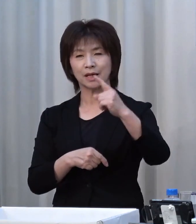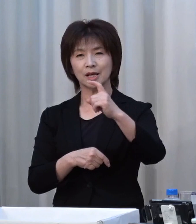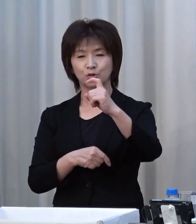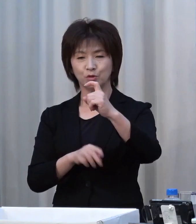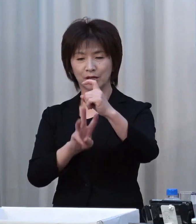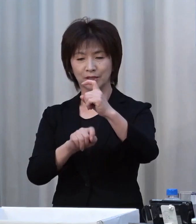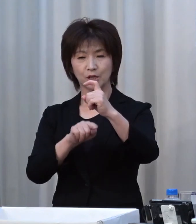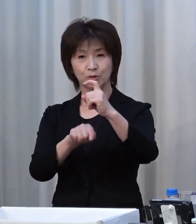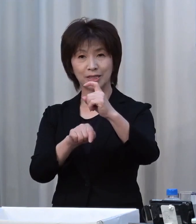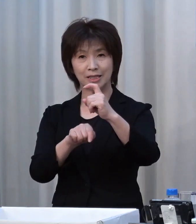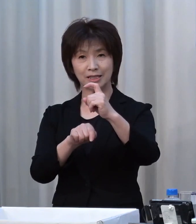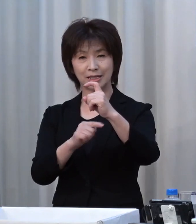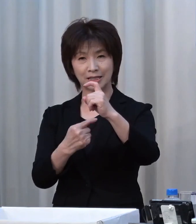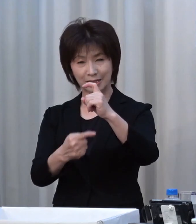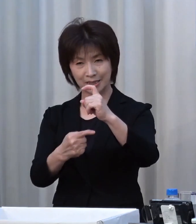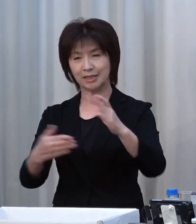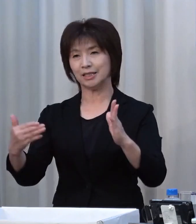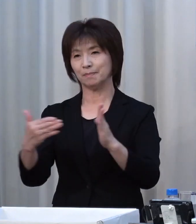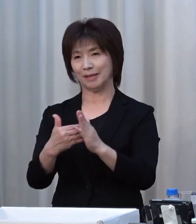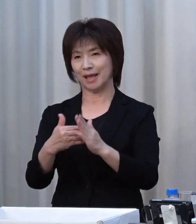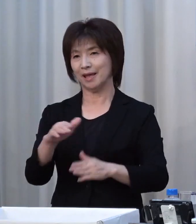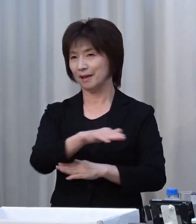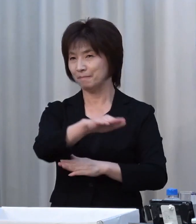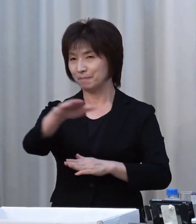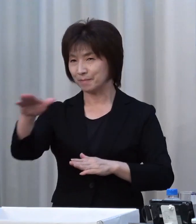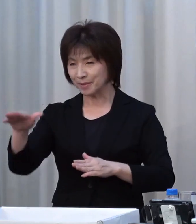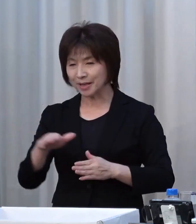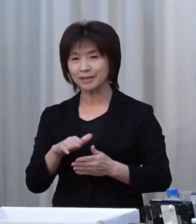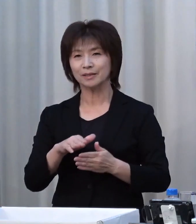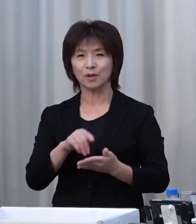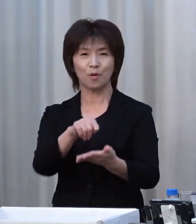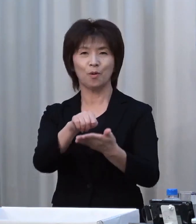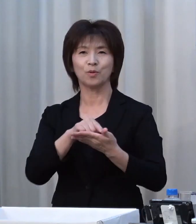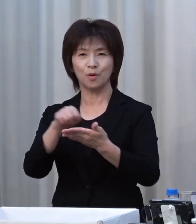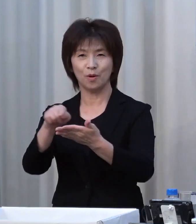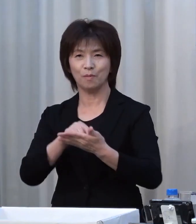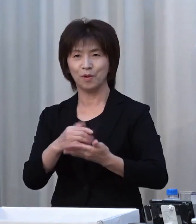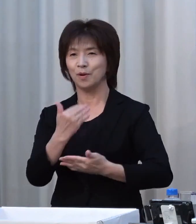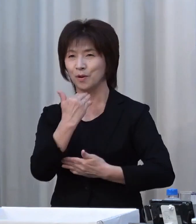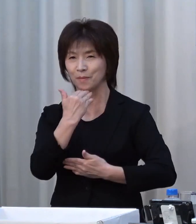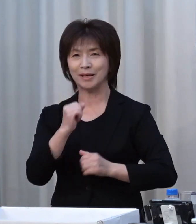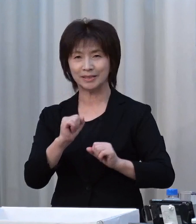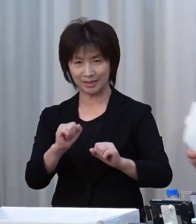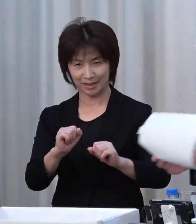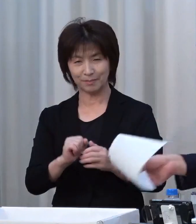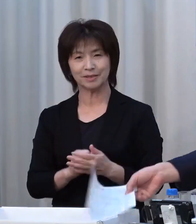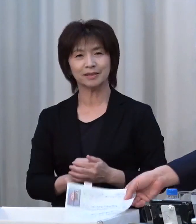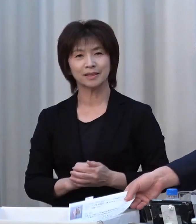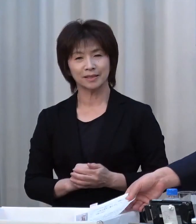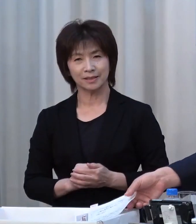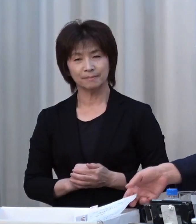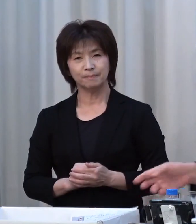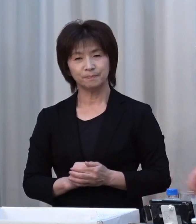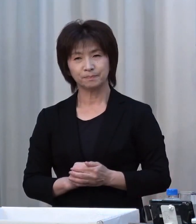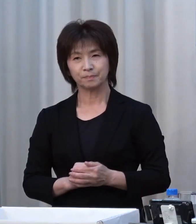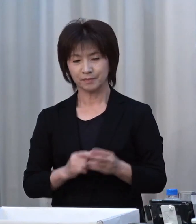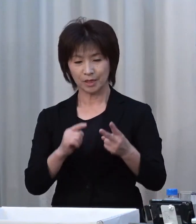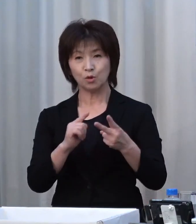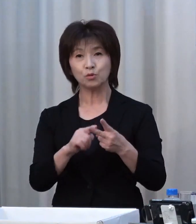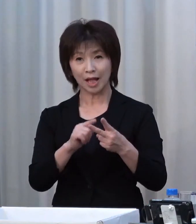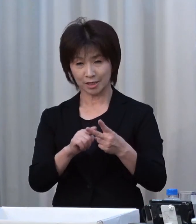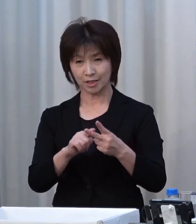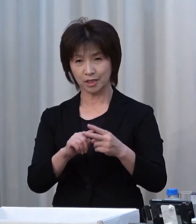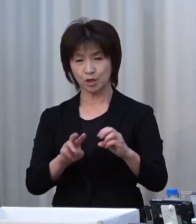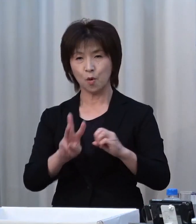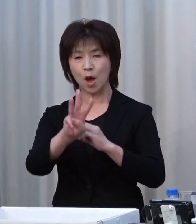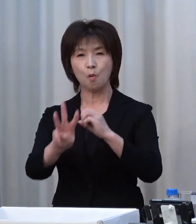です。皆様のふるってのご応募をお待ちしております。2 つ目はウェー